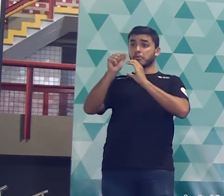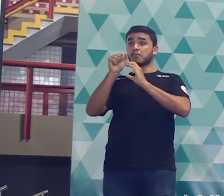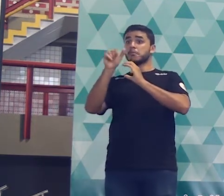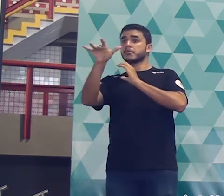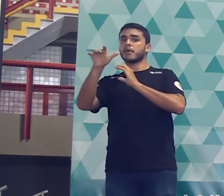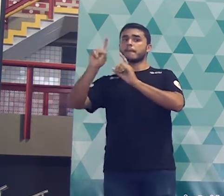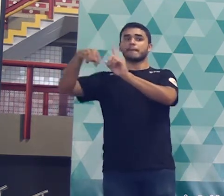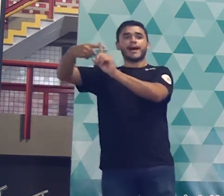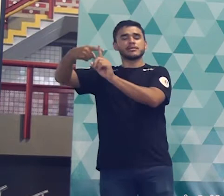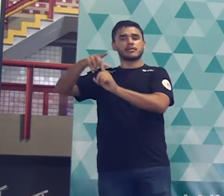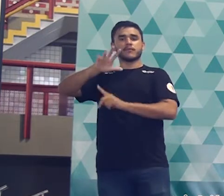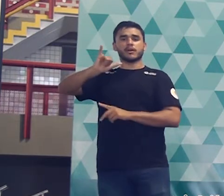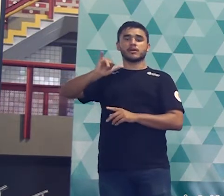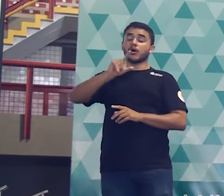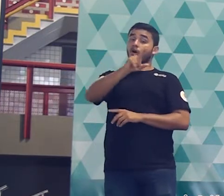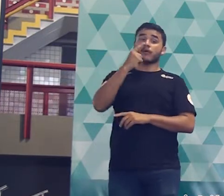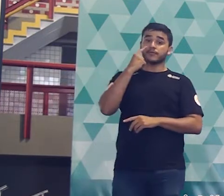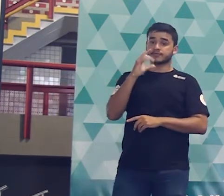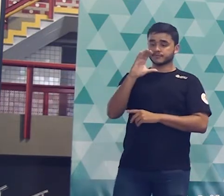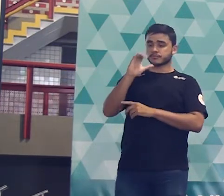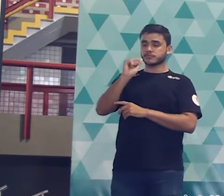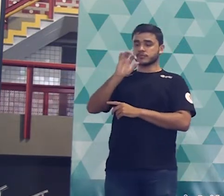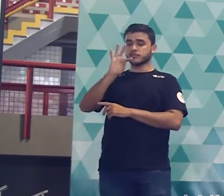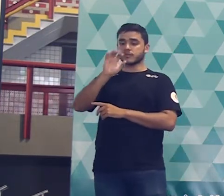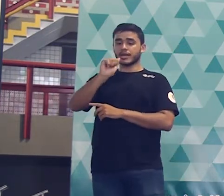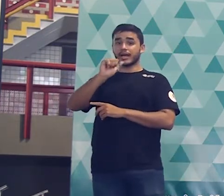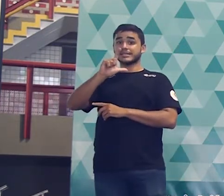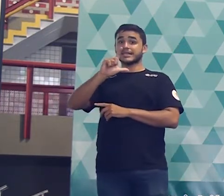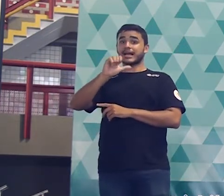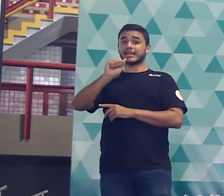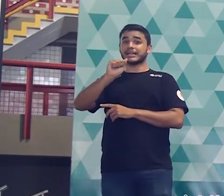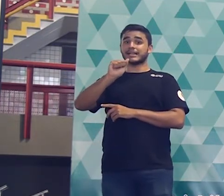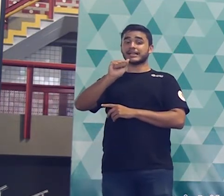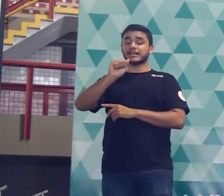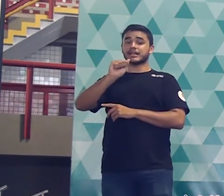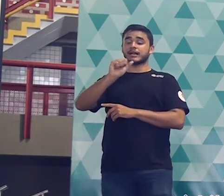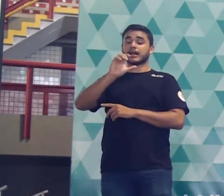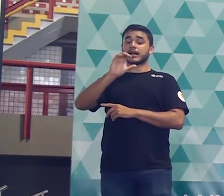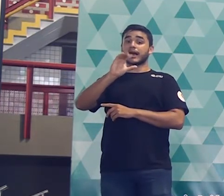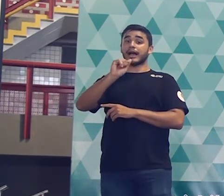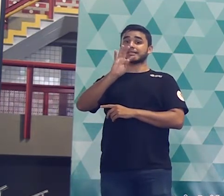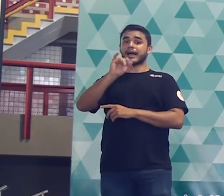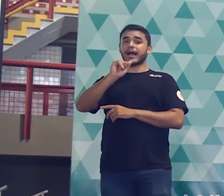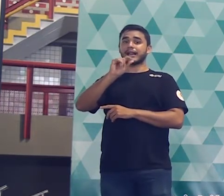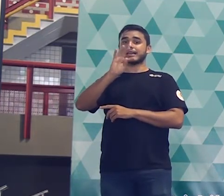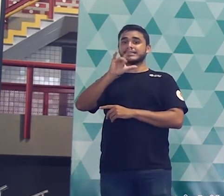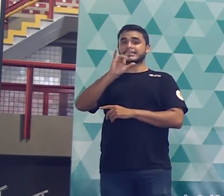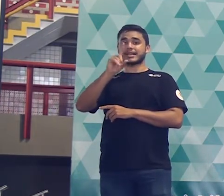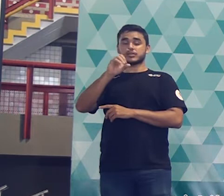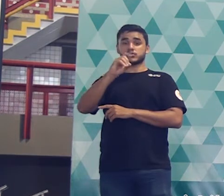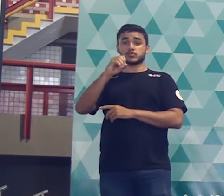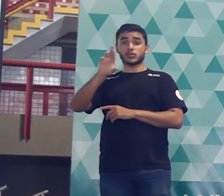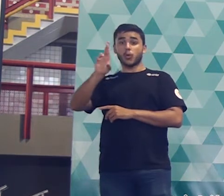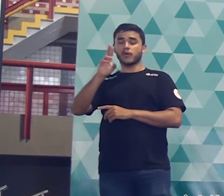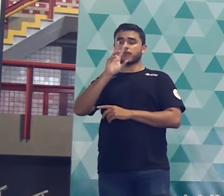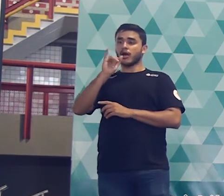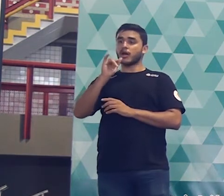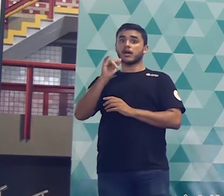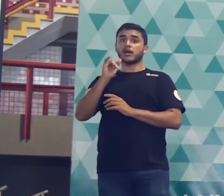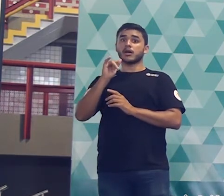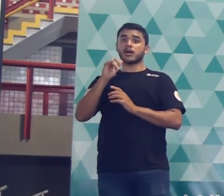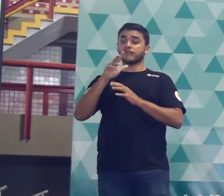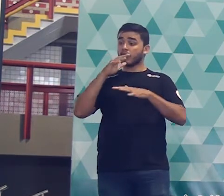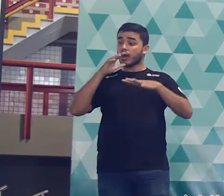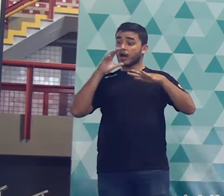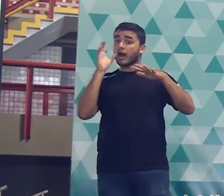função de um catalisador em uma reação química? Acelerar a reação, só. Ele não aumenta a quantidade de calor liberado, nem a quantidade de